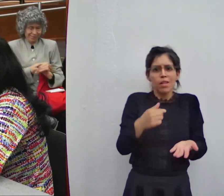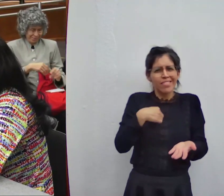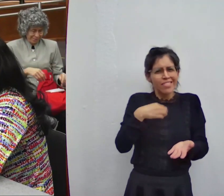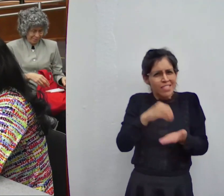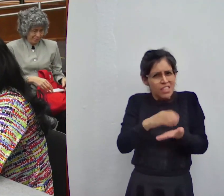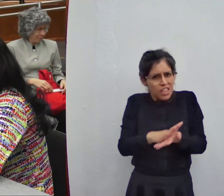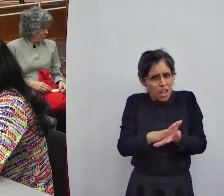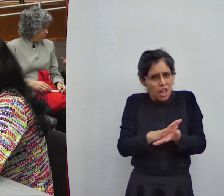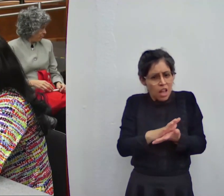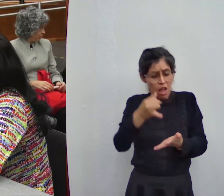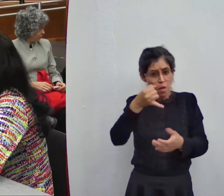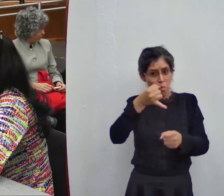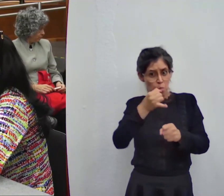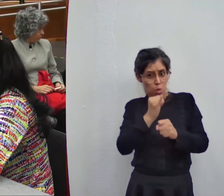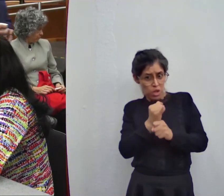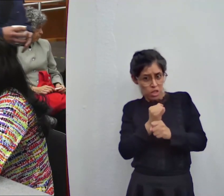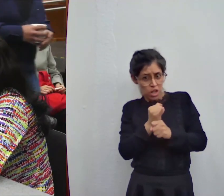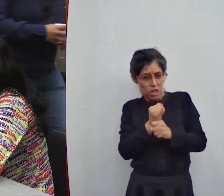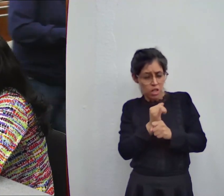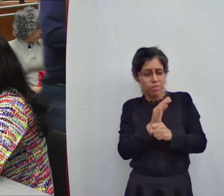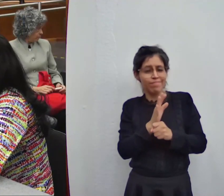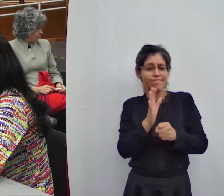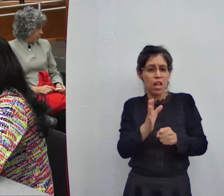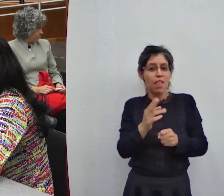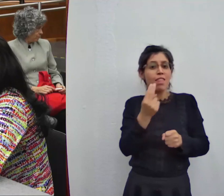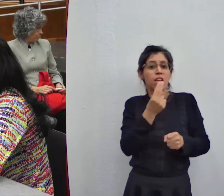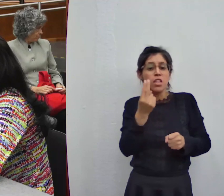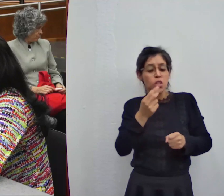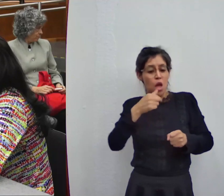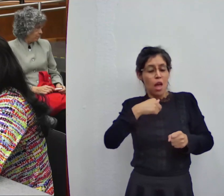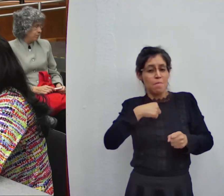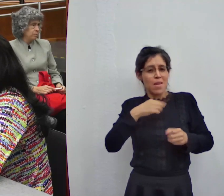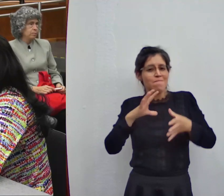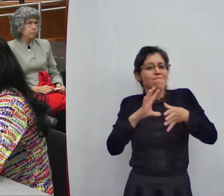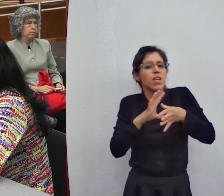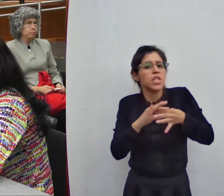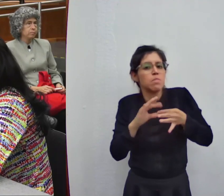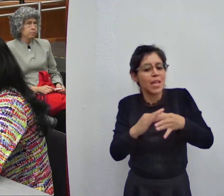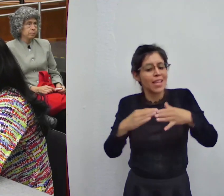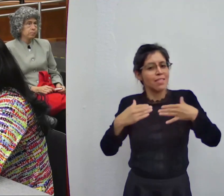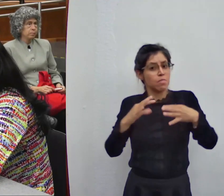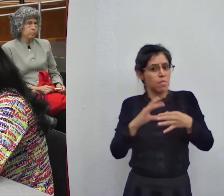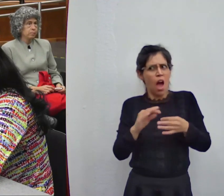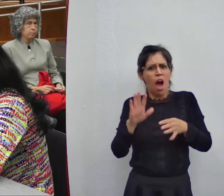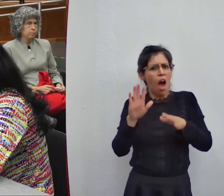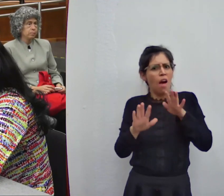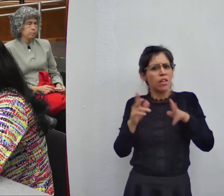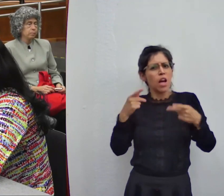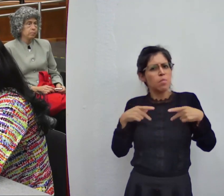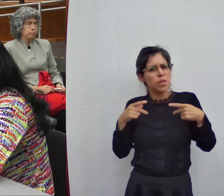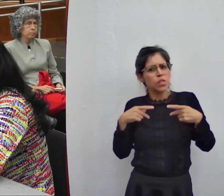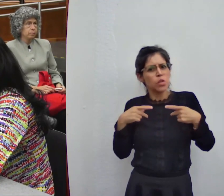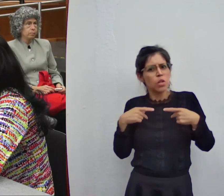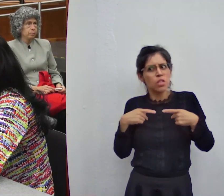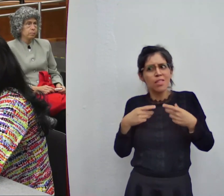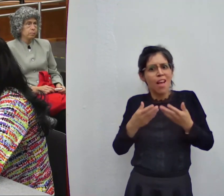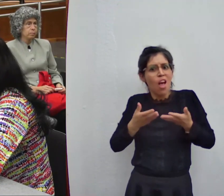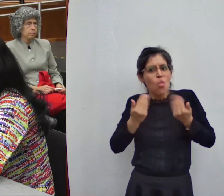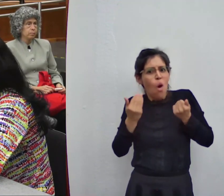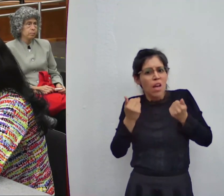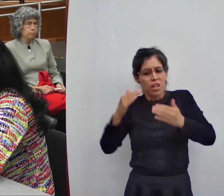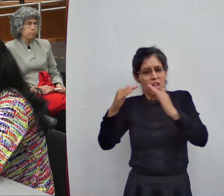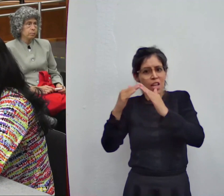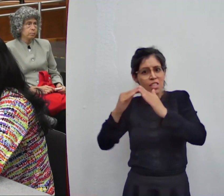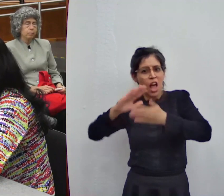las nuevas tecnologías hemos llegado muy alto y todo lo que ustedes quieran, pero hay gente que ni siquiera tiene una máquina, no